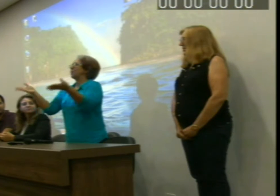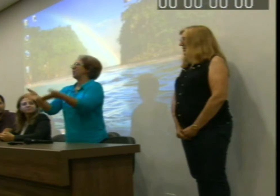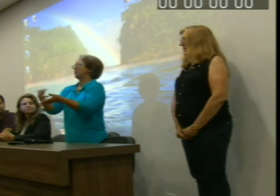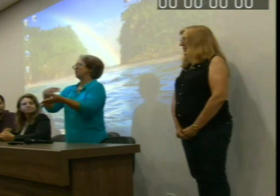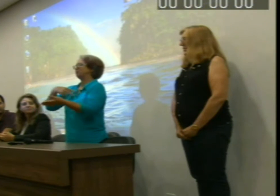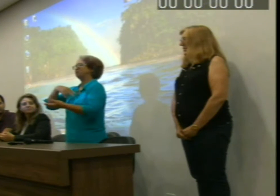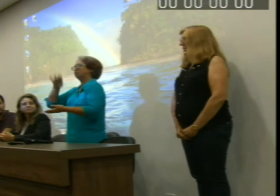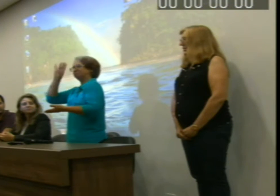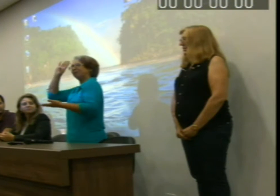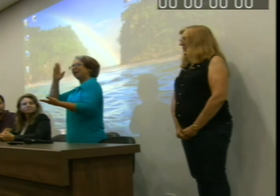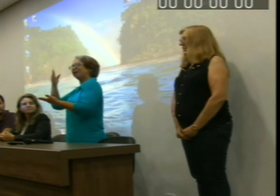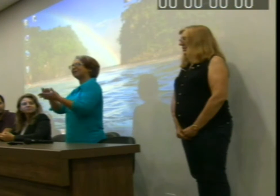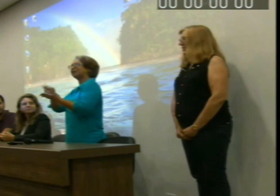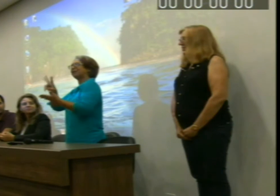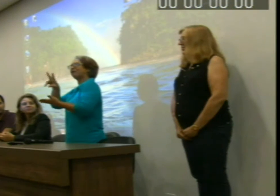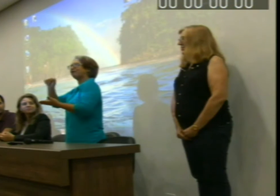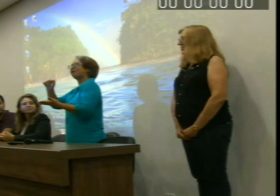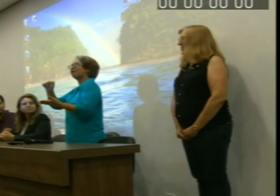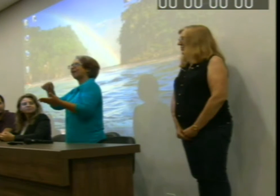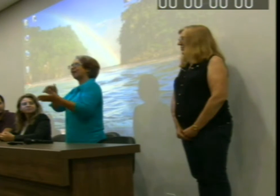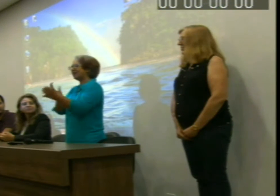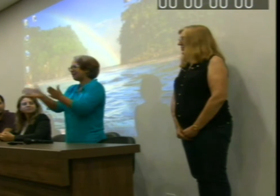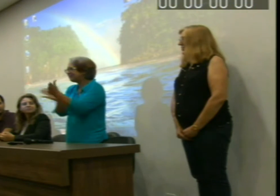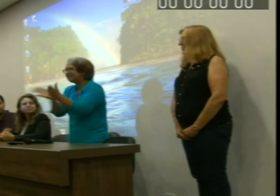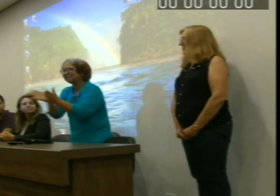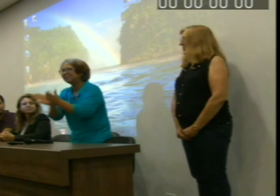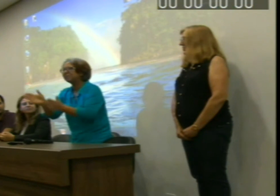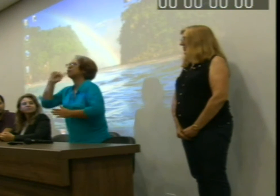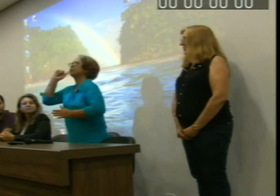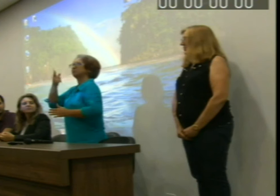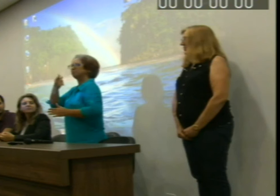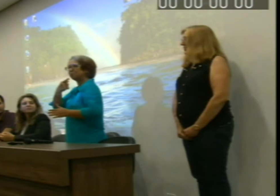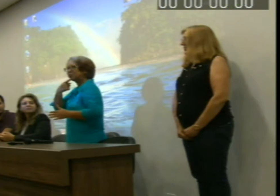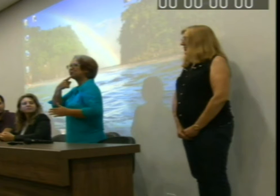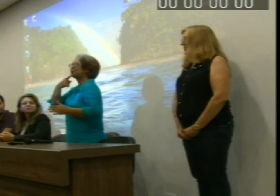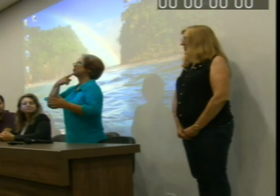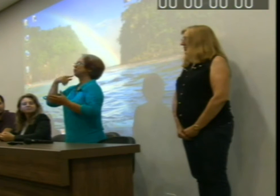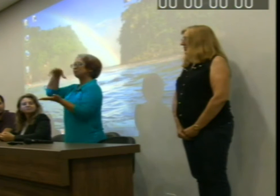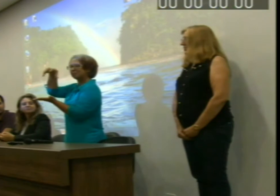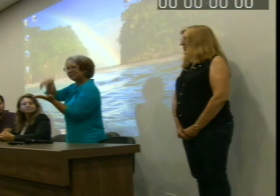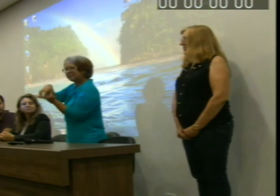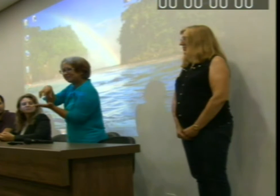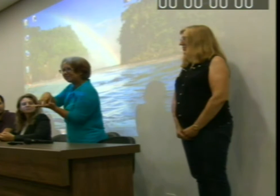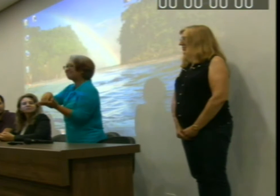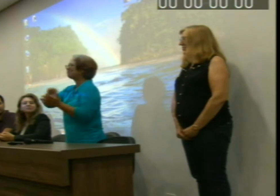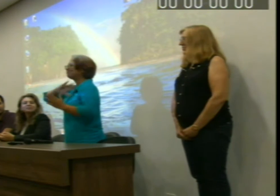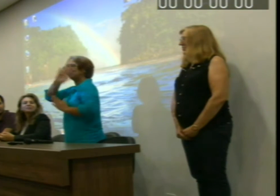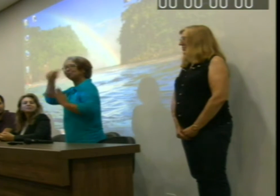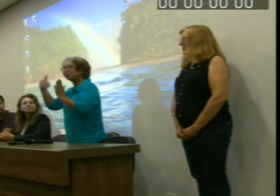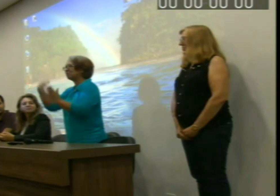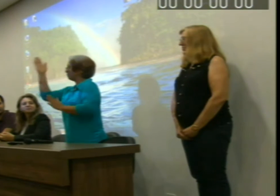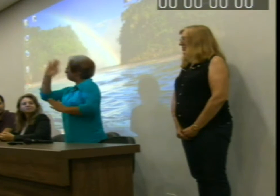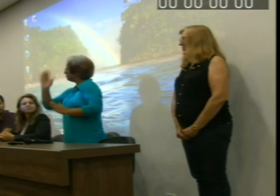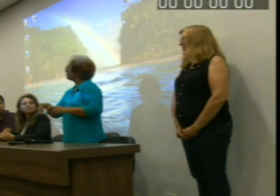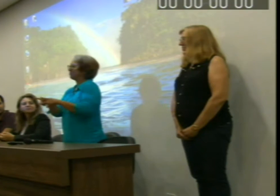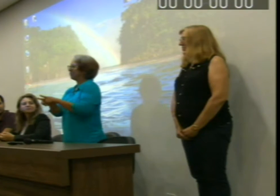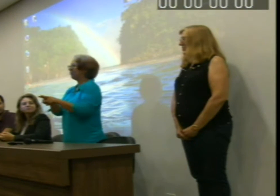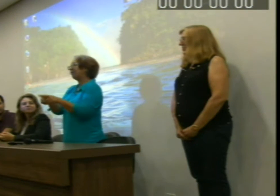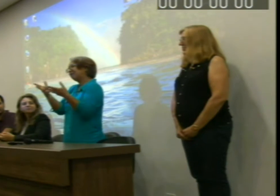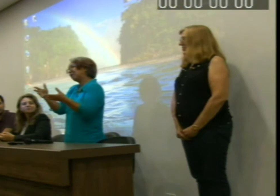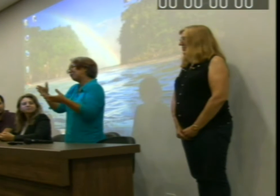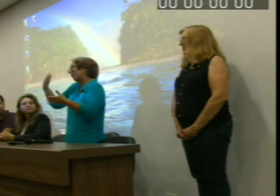acessibilidade hoje aqui então eu acredito que tudo isso toda essa acessibilidade ao surdo a